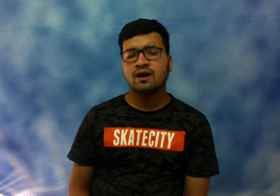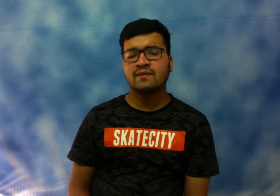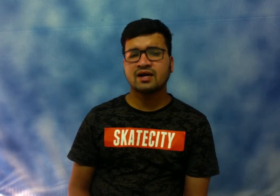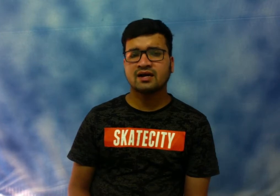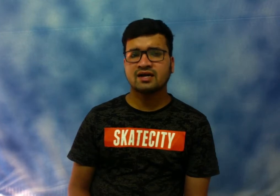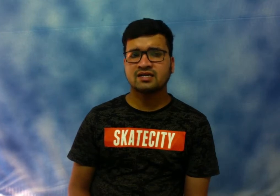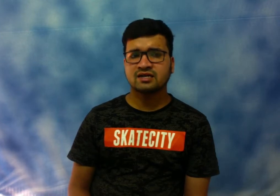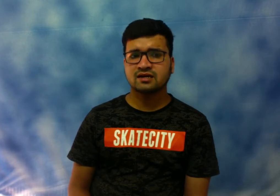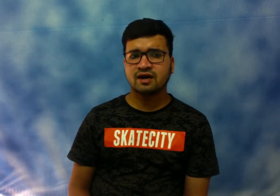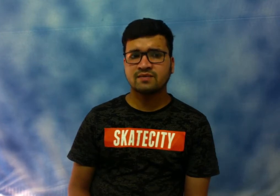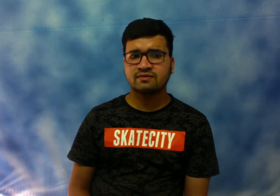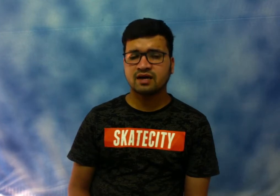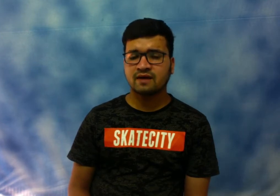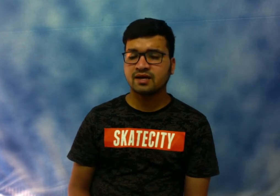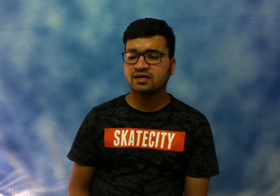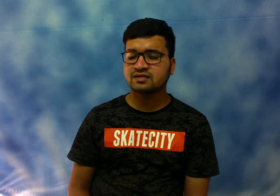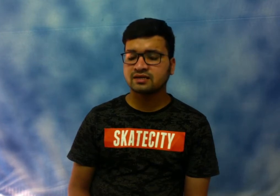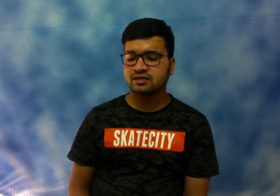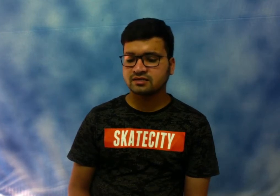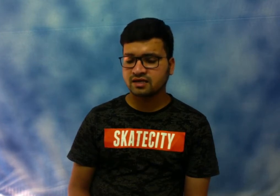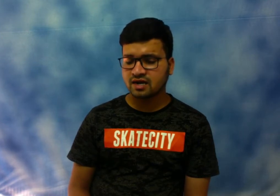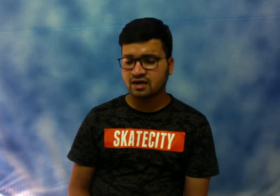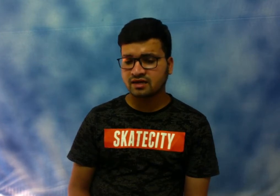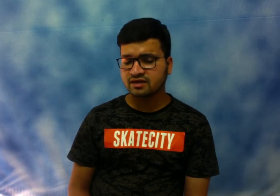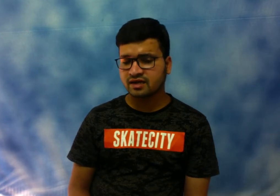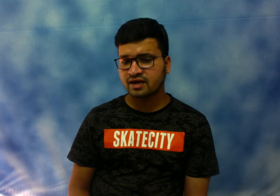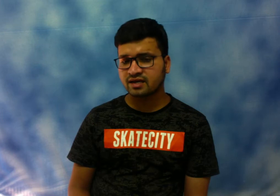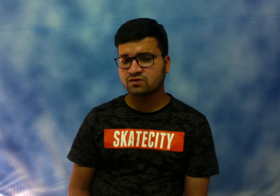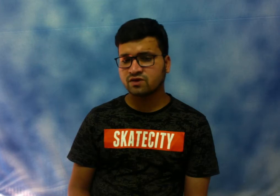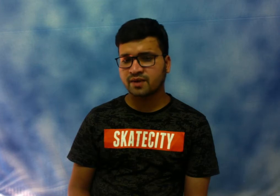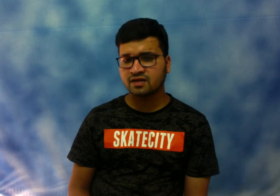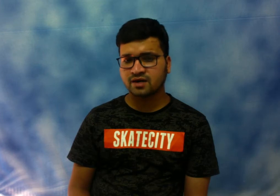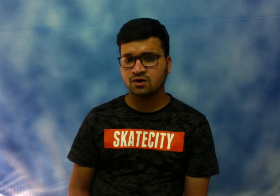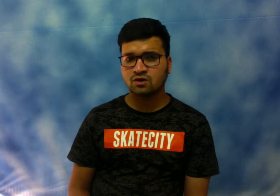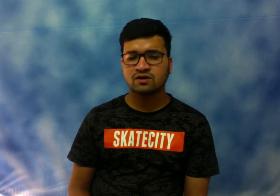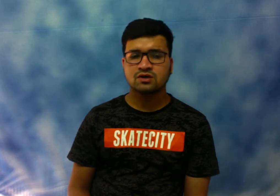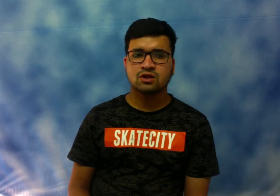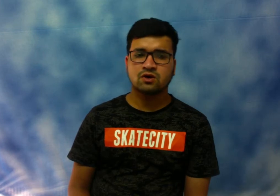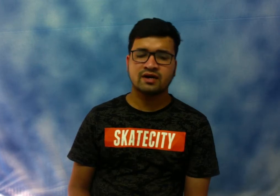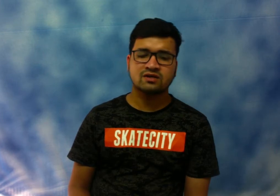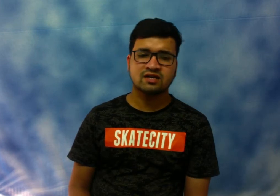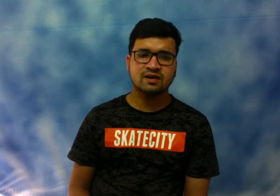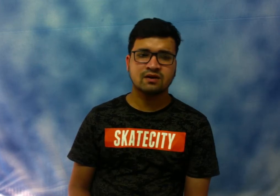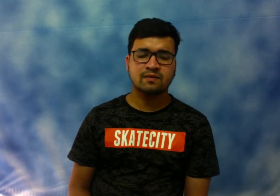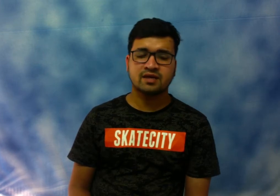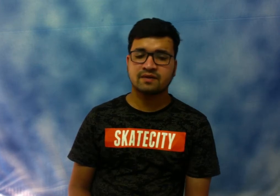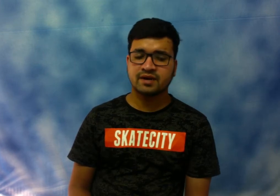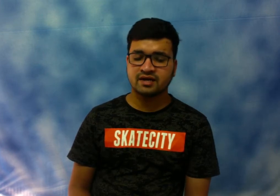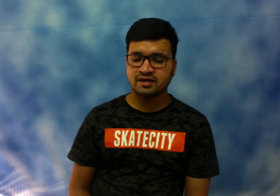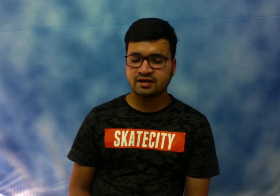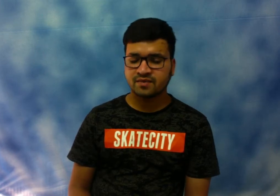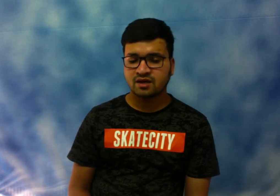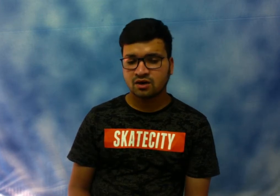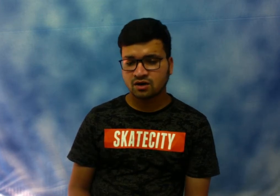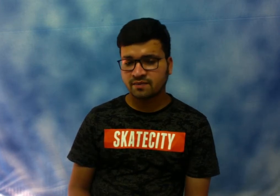हमें करना क्या चाहिए कि हम जब हमें इस तरह का कंडीशन दिख रहा है कि जो फुटपाथ पर लोग सो रहे होते हैं, मतलब उनके पास कपड़े नहीं है और कपड़े